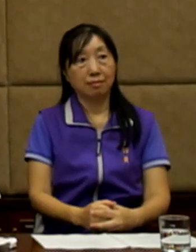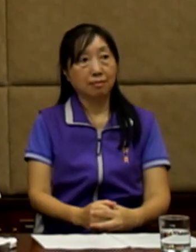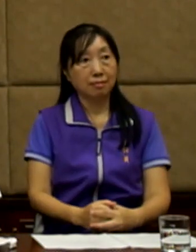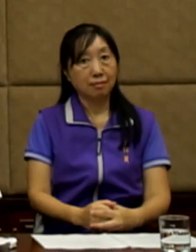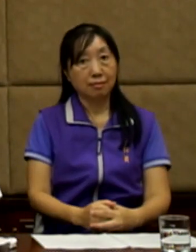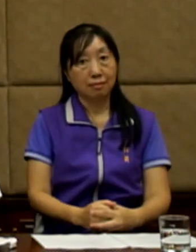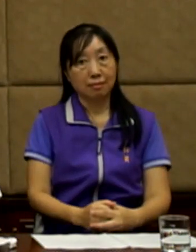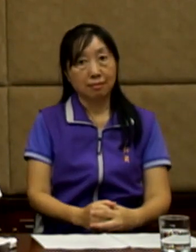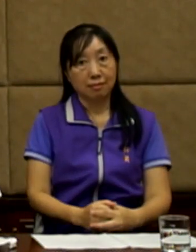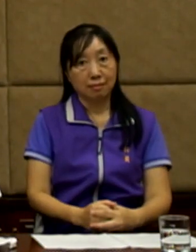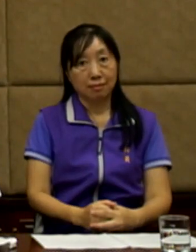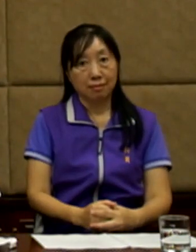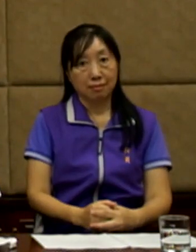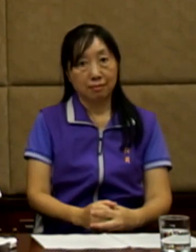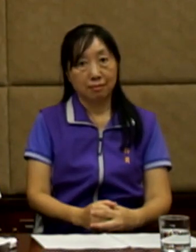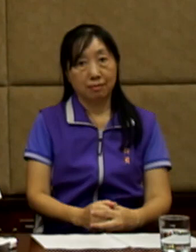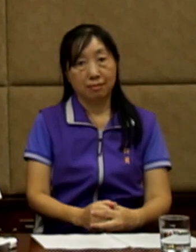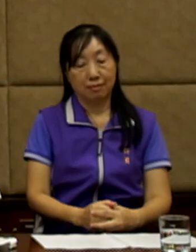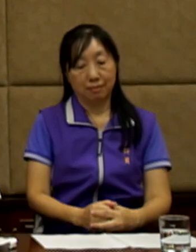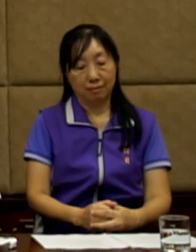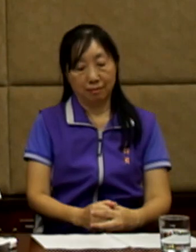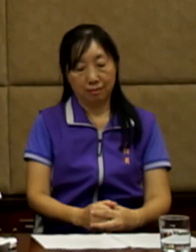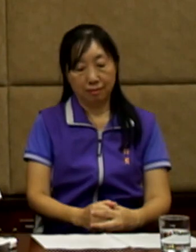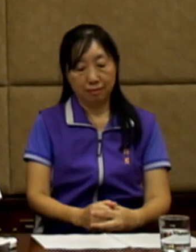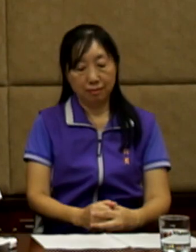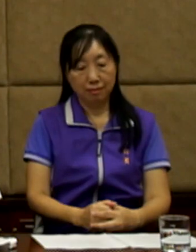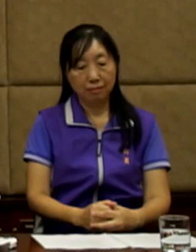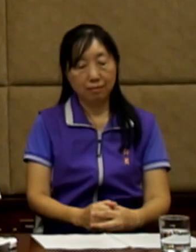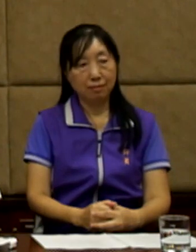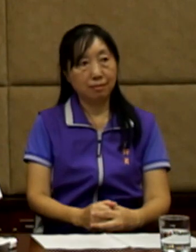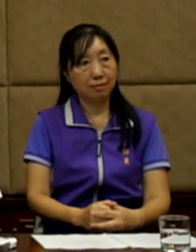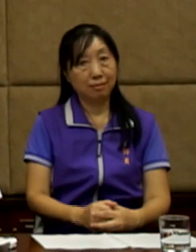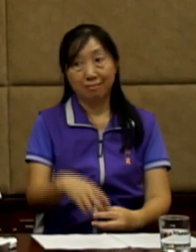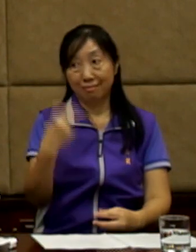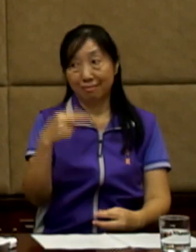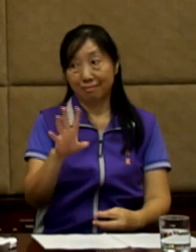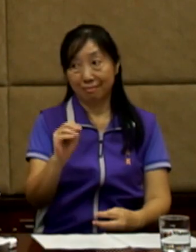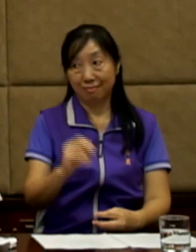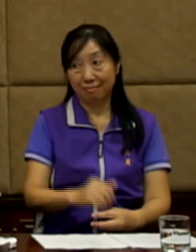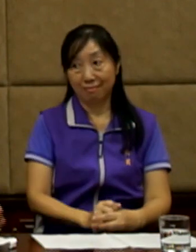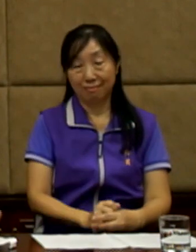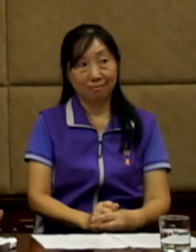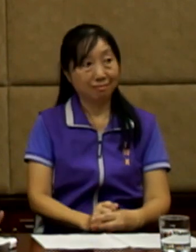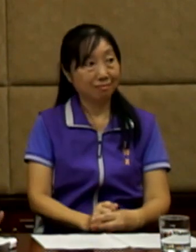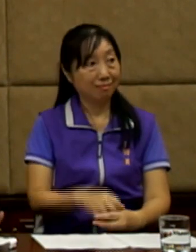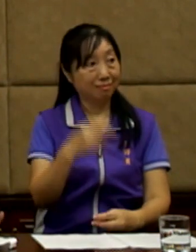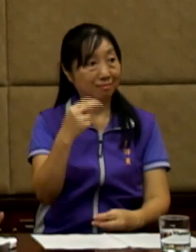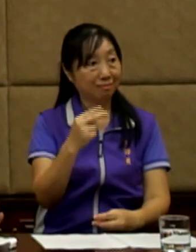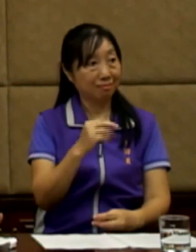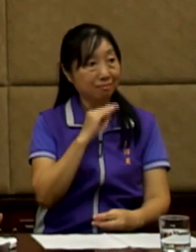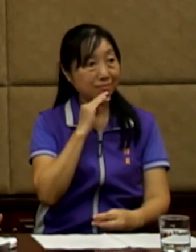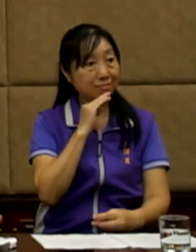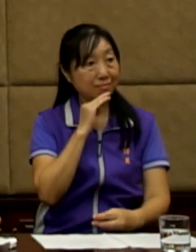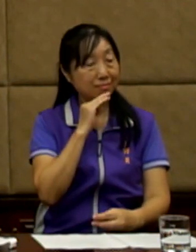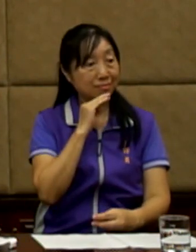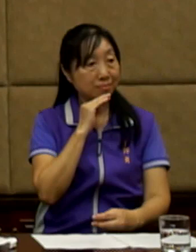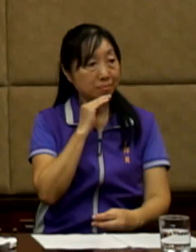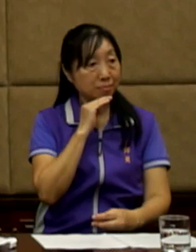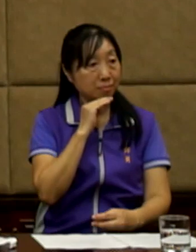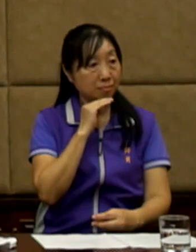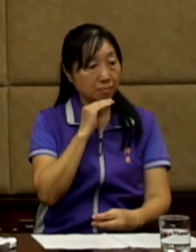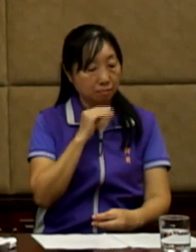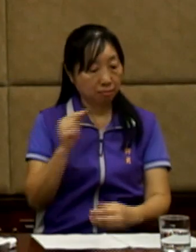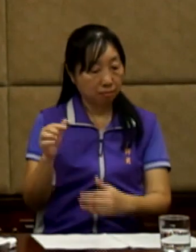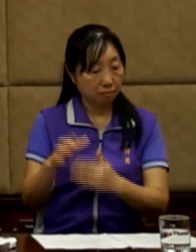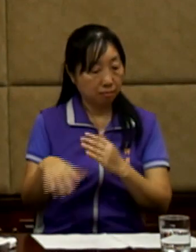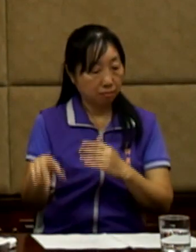好，还有没有？ 请问一下，这个第十一条里面提到就是什么公